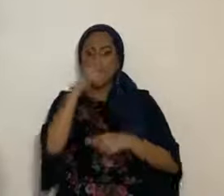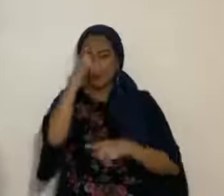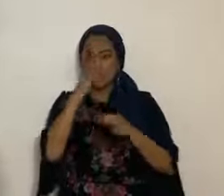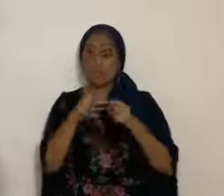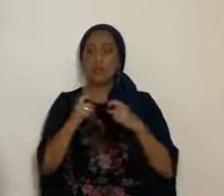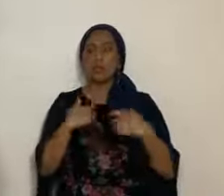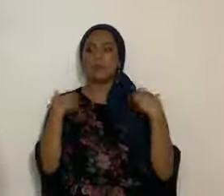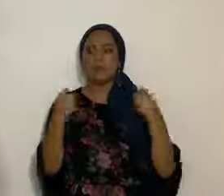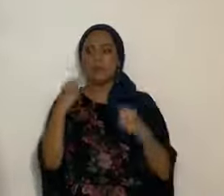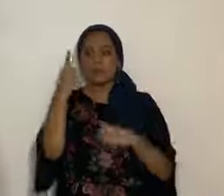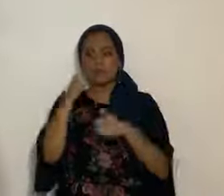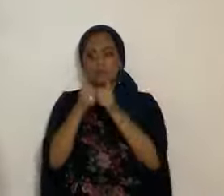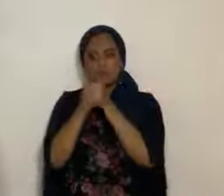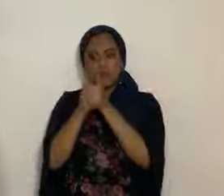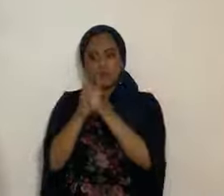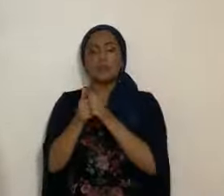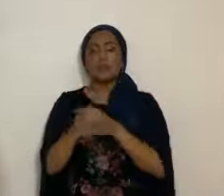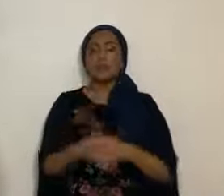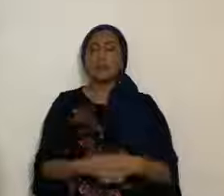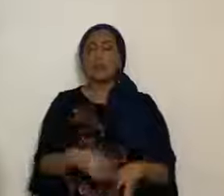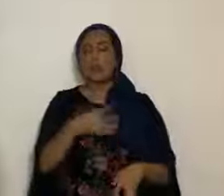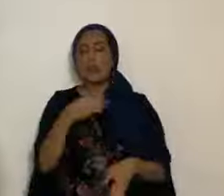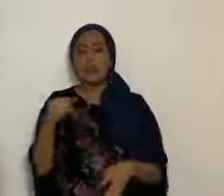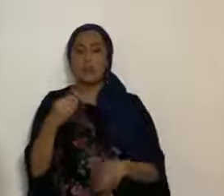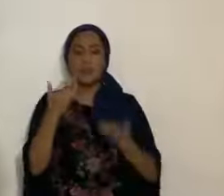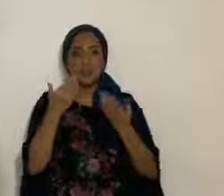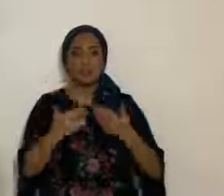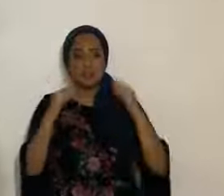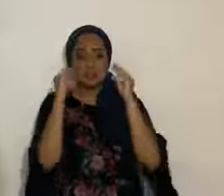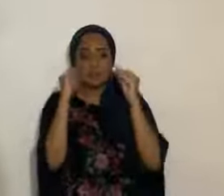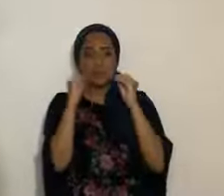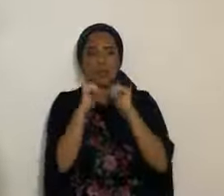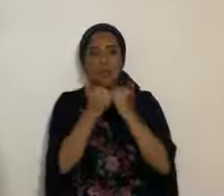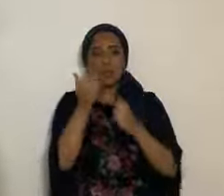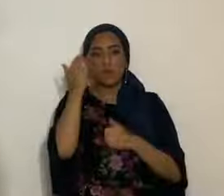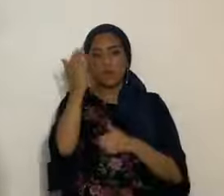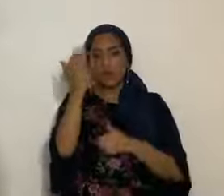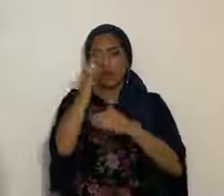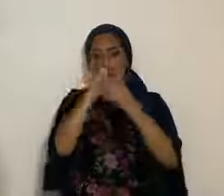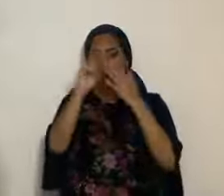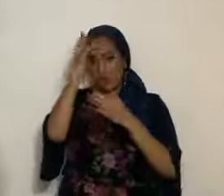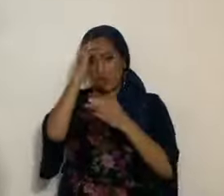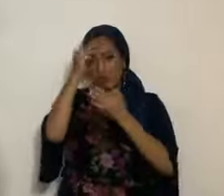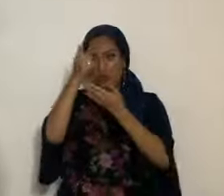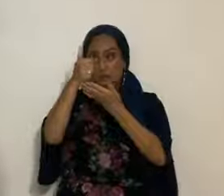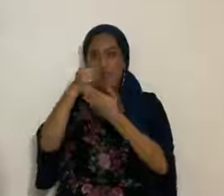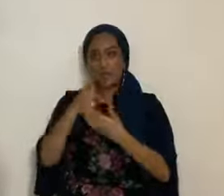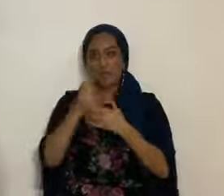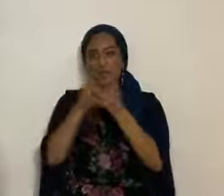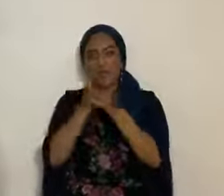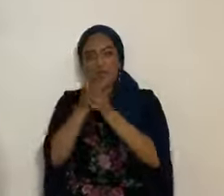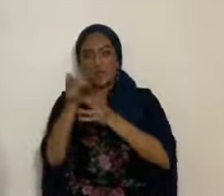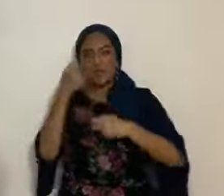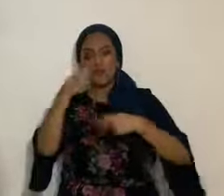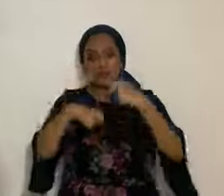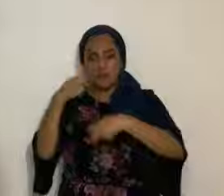para continuar y me ha enseñado cómo el Eterno nos va moldeando a través de pruebas,